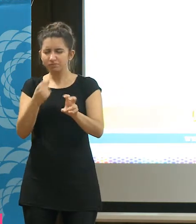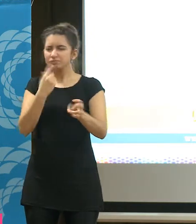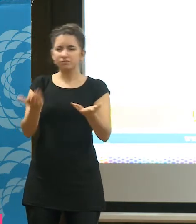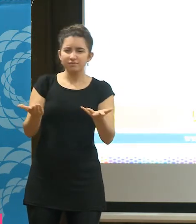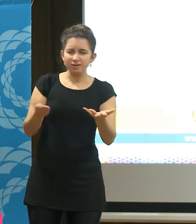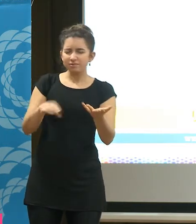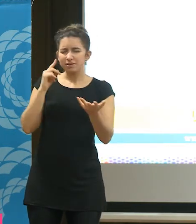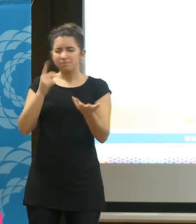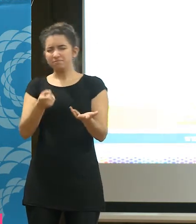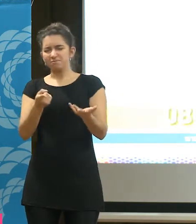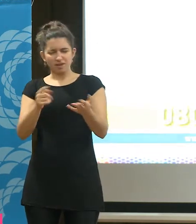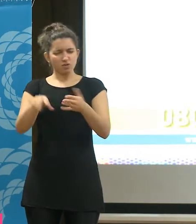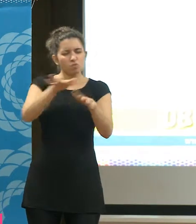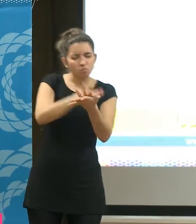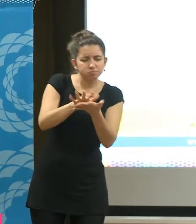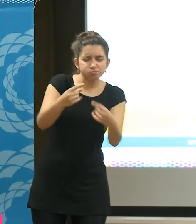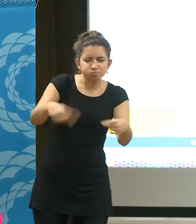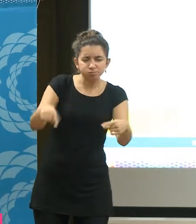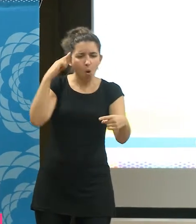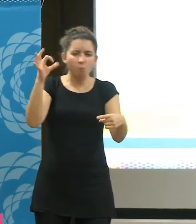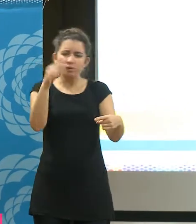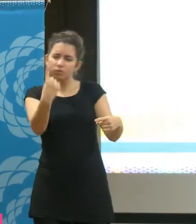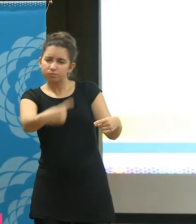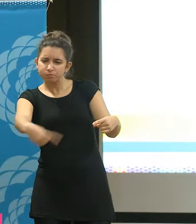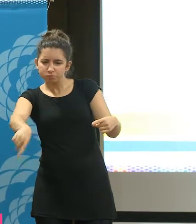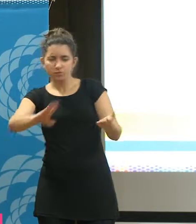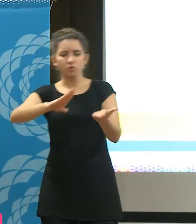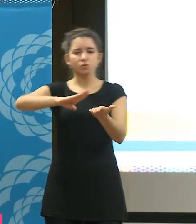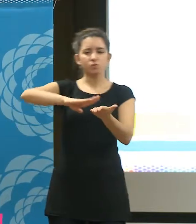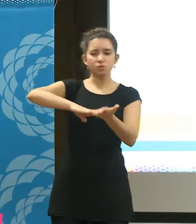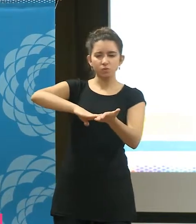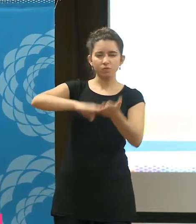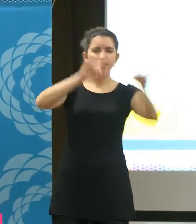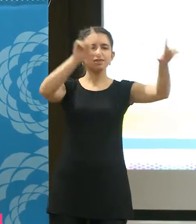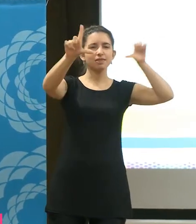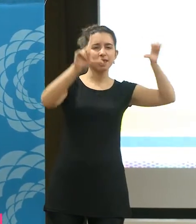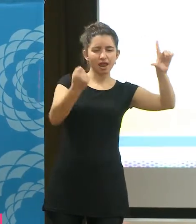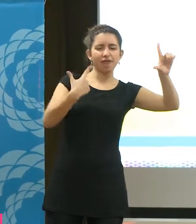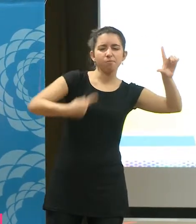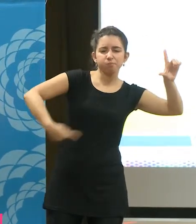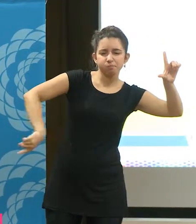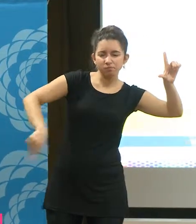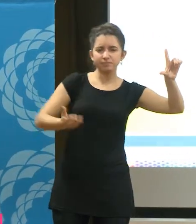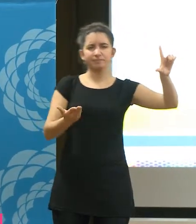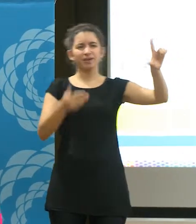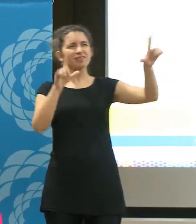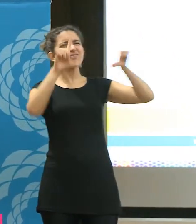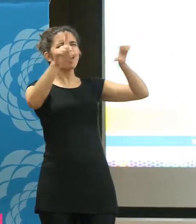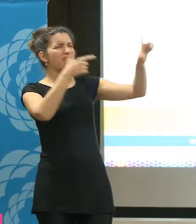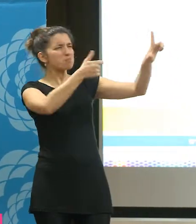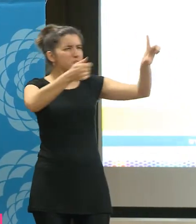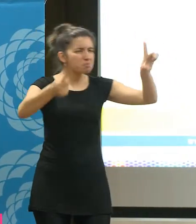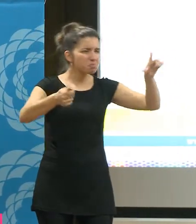son significativos sobre qué opinan los jóvenes sobre la oferta que les provee la televisión, sobre su programación y sobre lo